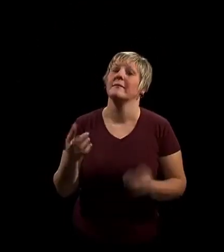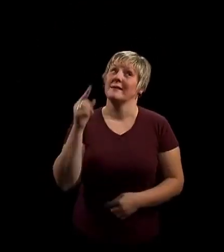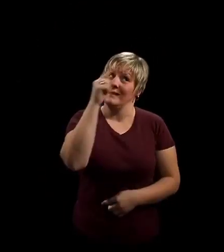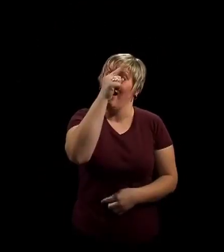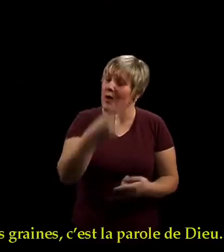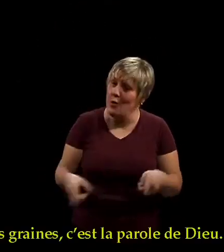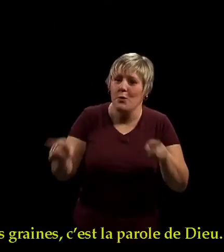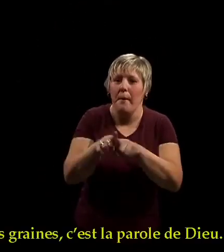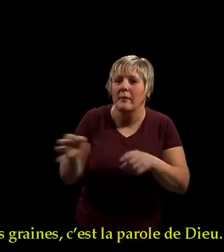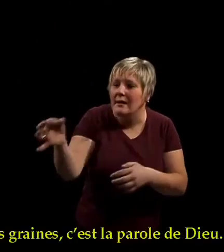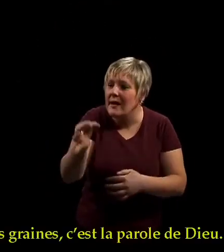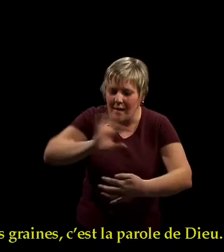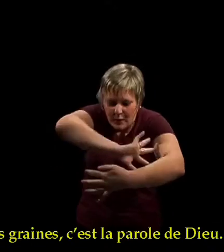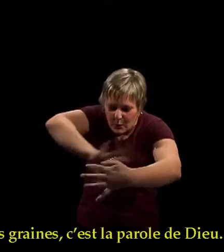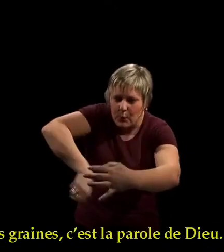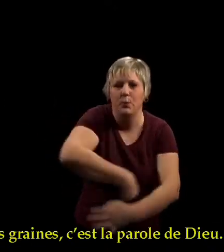disciples, « Voici ce que l'histoire veut dire. »